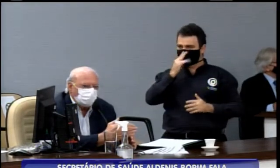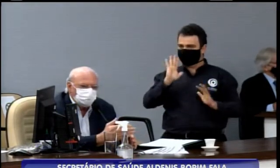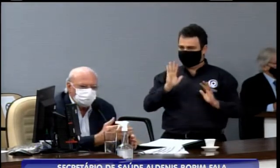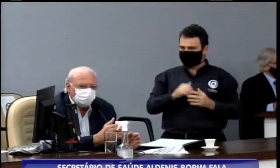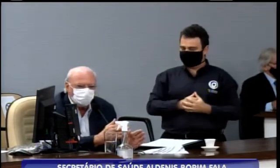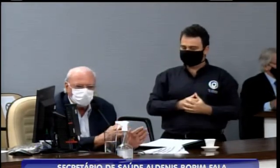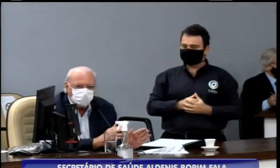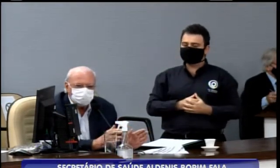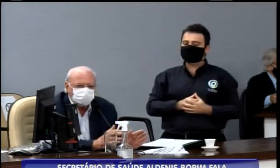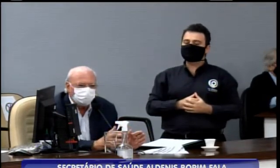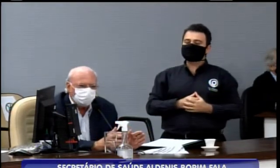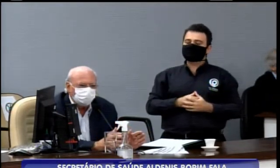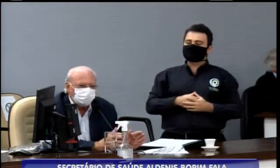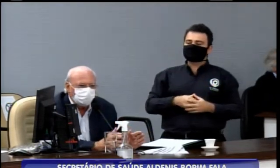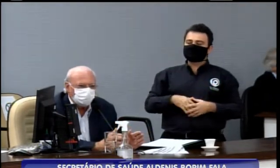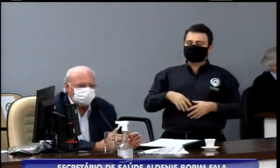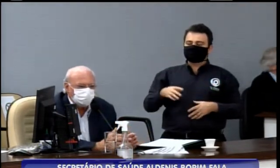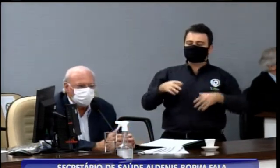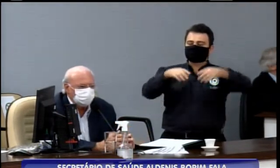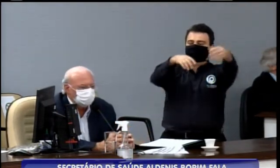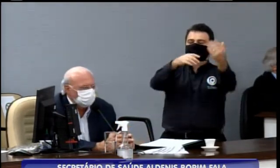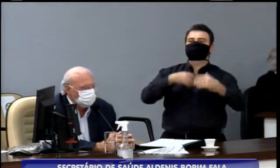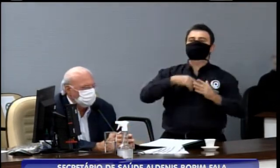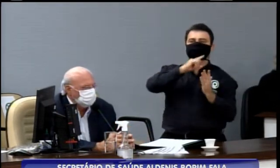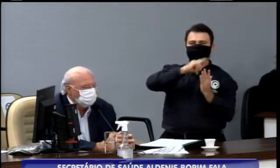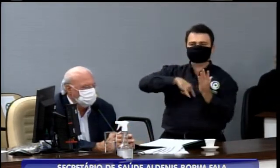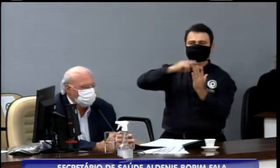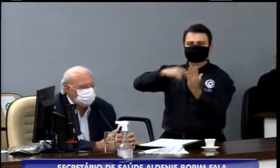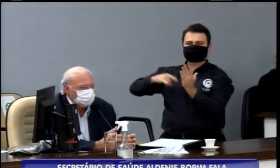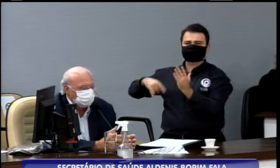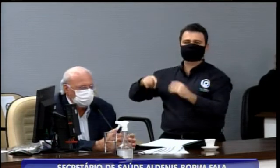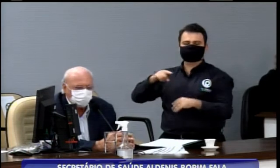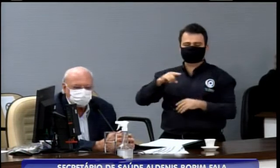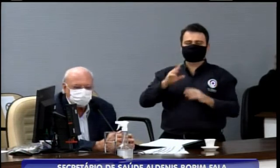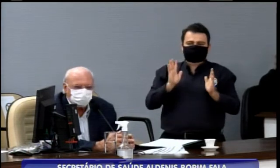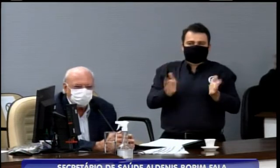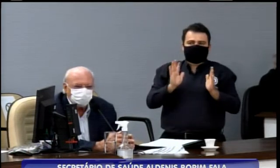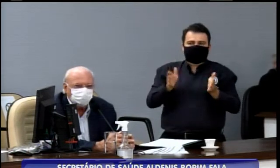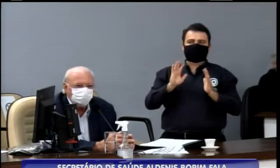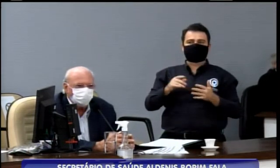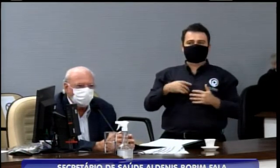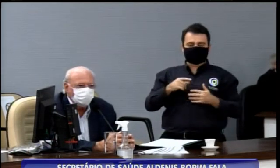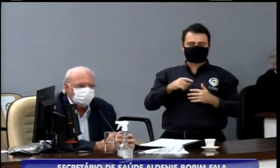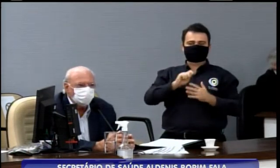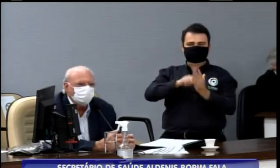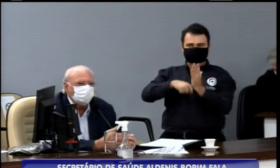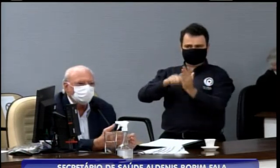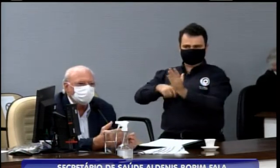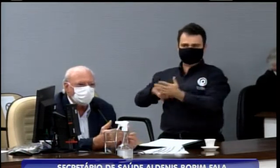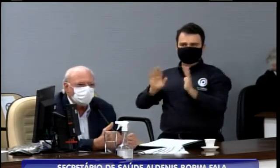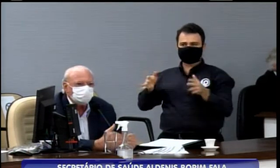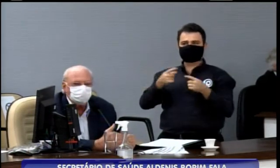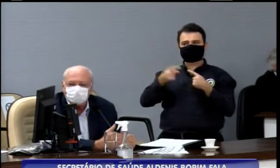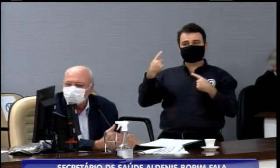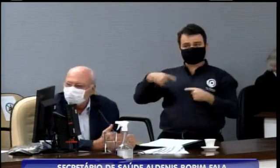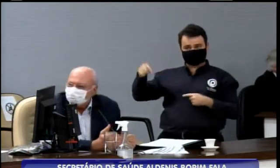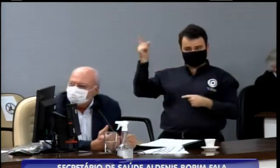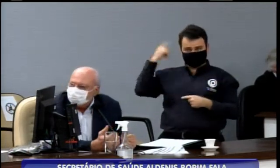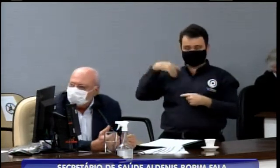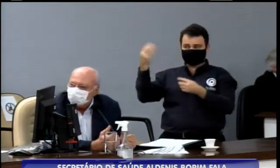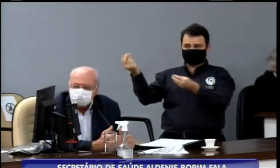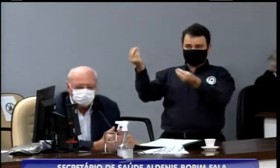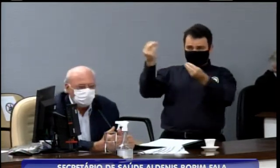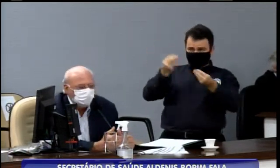Toda a parte burocrática foi ultrapassada e na semana passada veio um contrato para